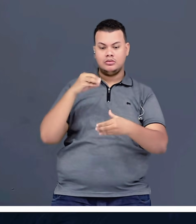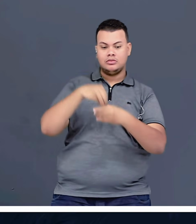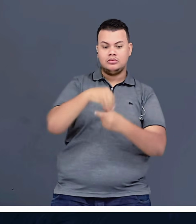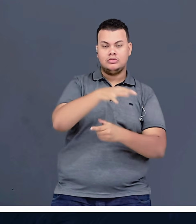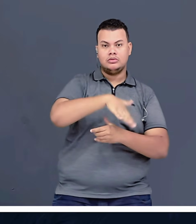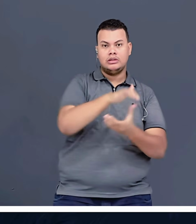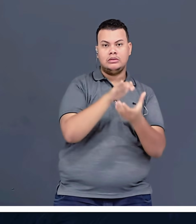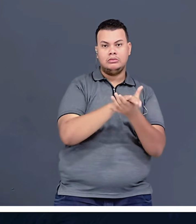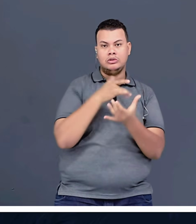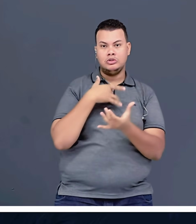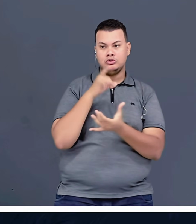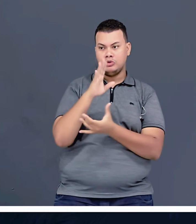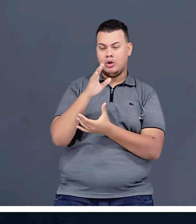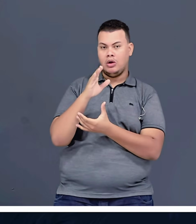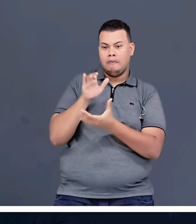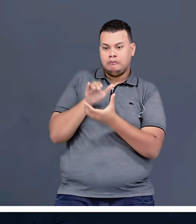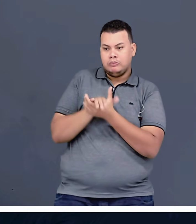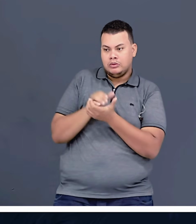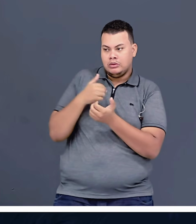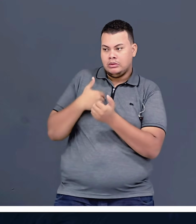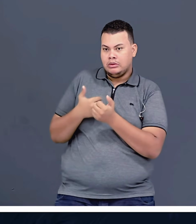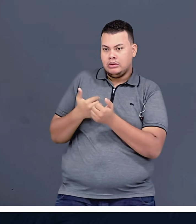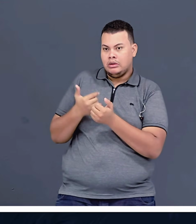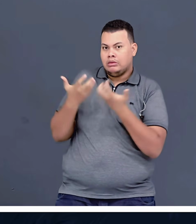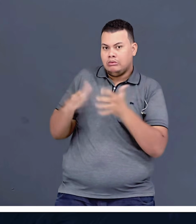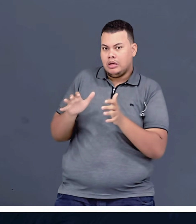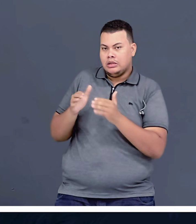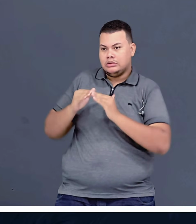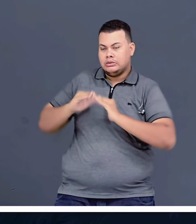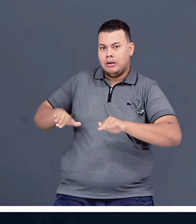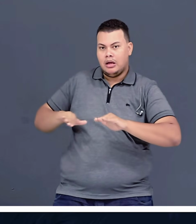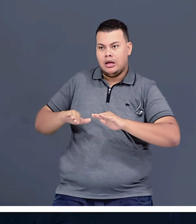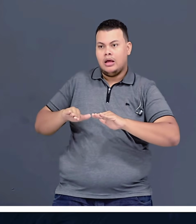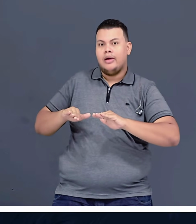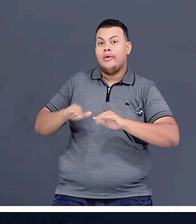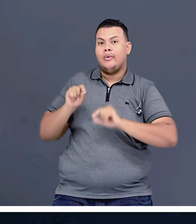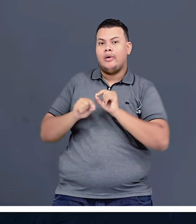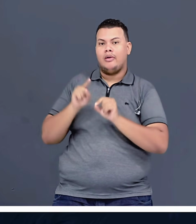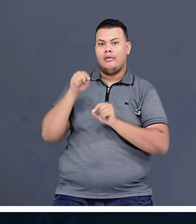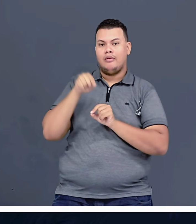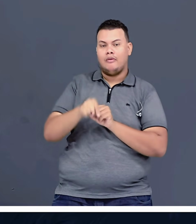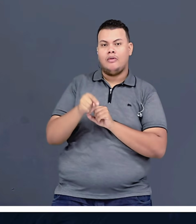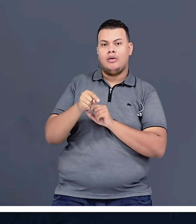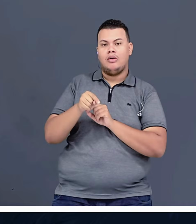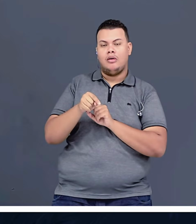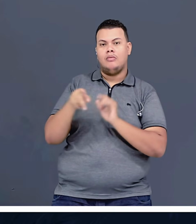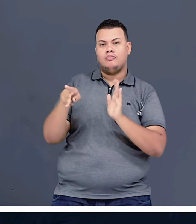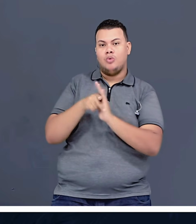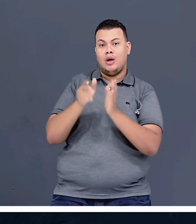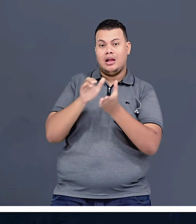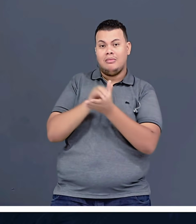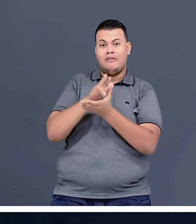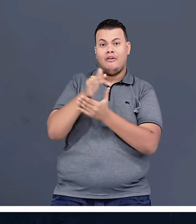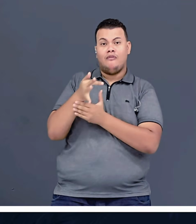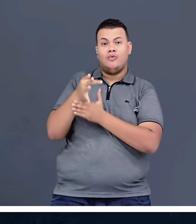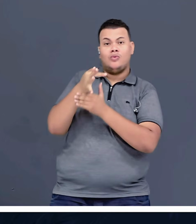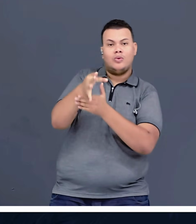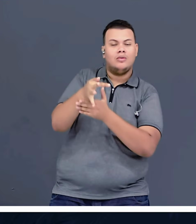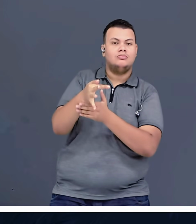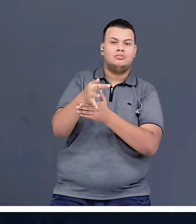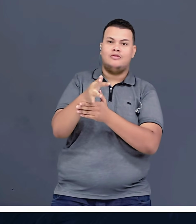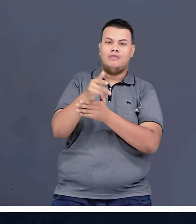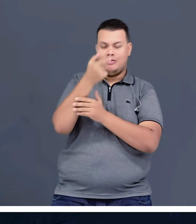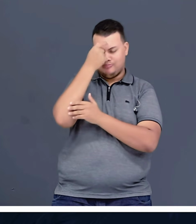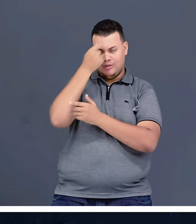casamento só para segurar e para provar para minha família que eu não vou me separar, você vai conduzir o seu casamento de um jeito que não é para